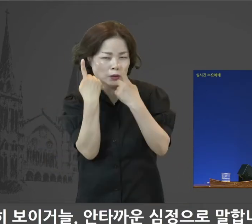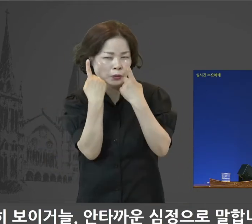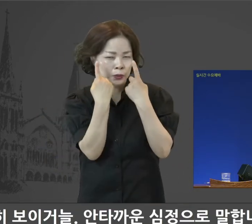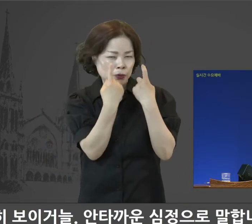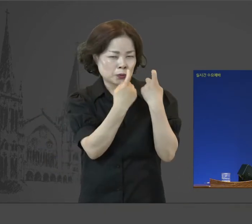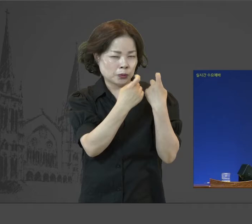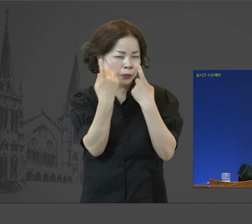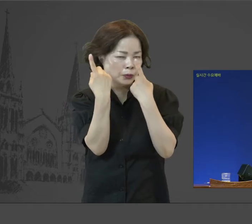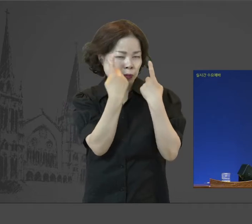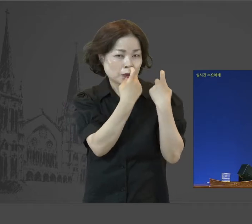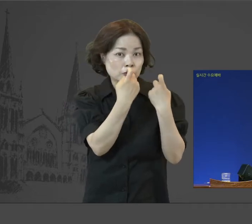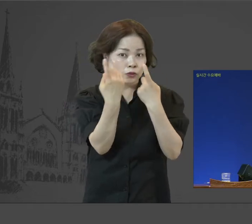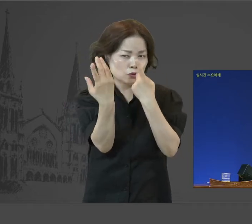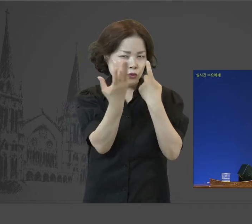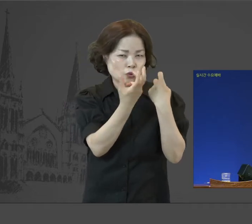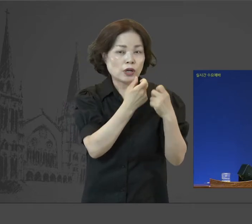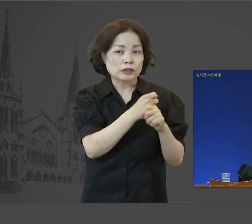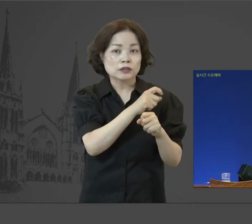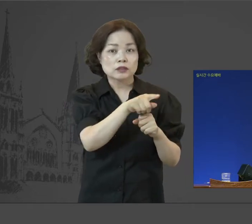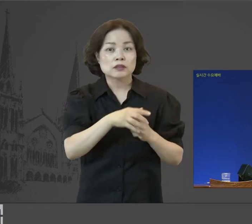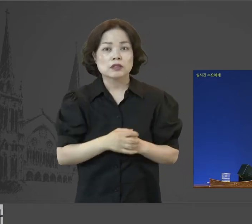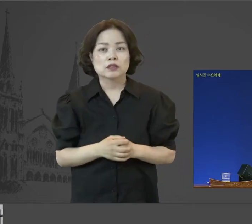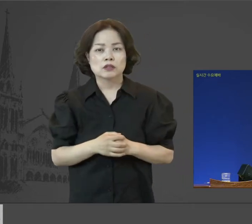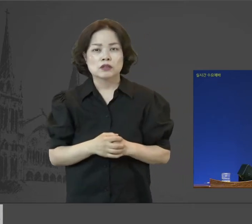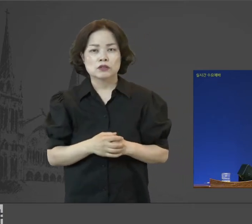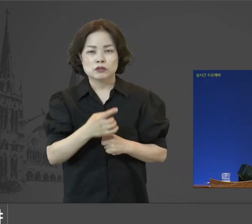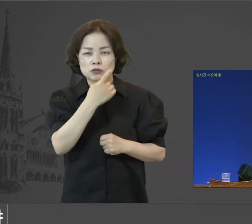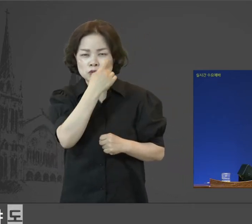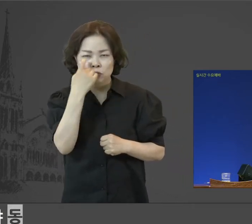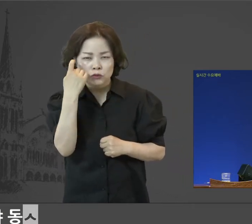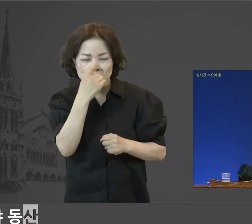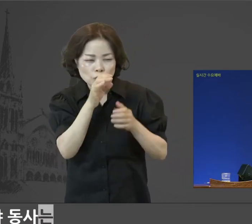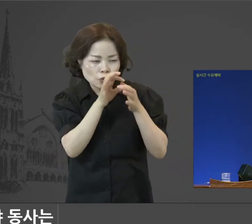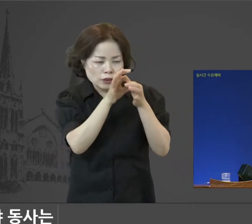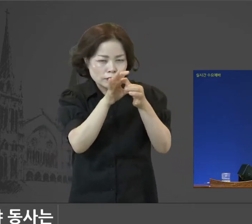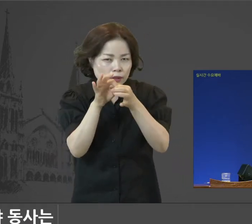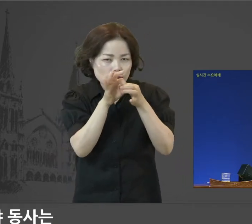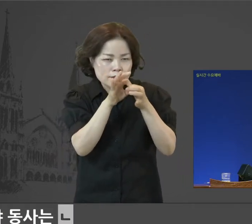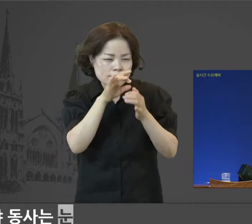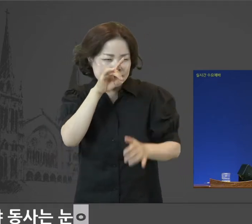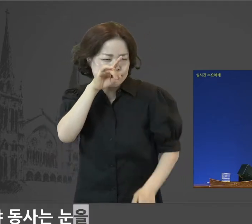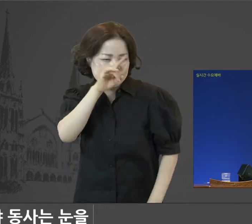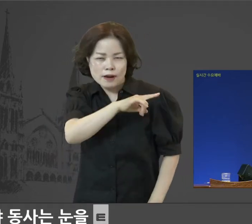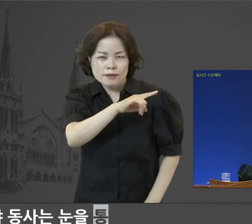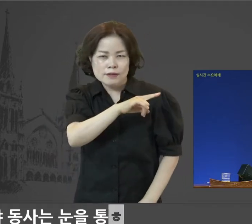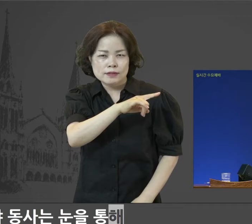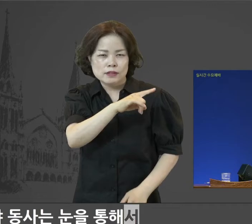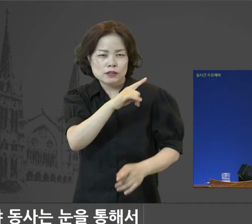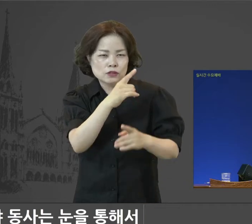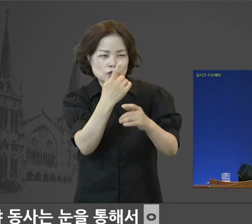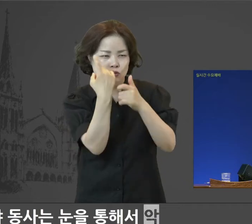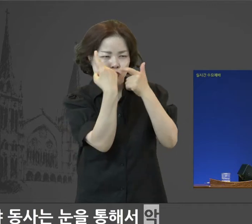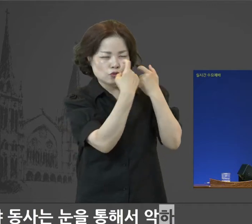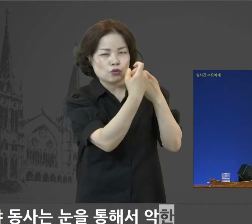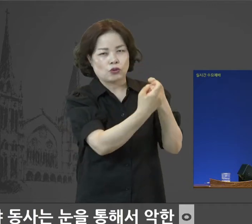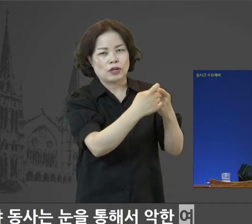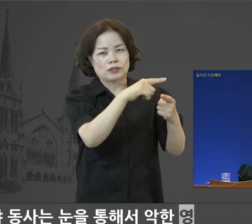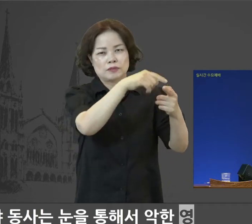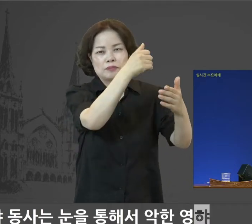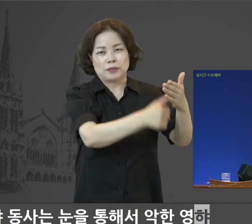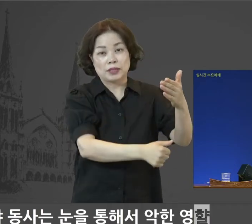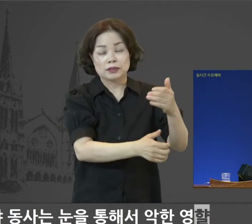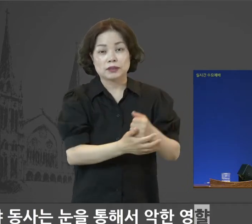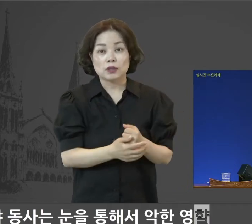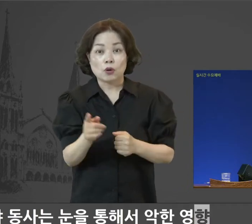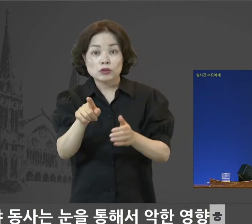홀리다 그런 뜻인데요. 이것은 눈을 통해서 악한 영향력을 미치는 것을 의미합니다.